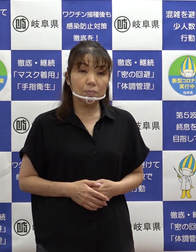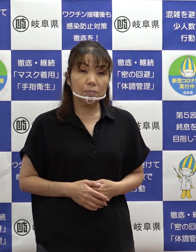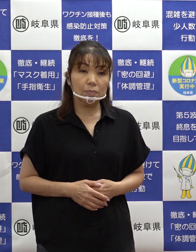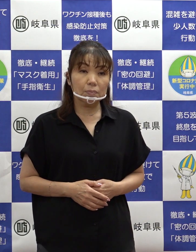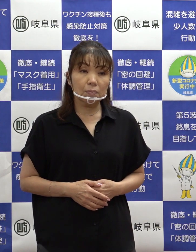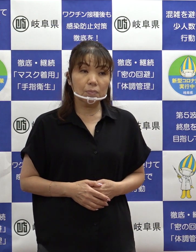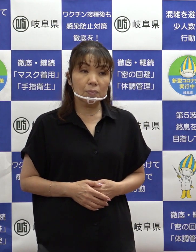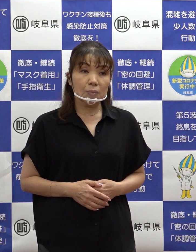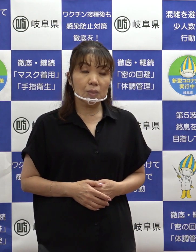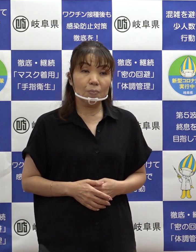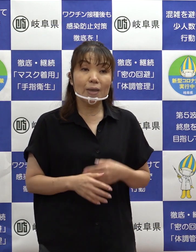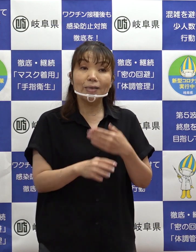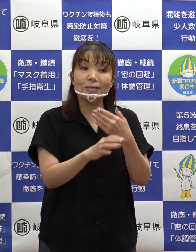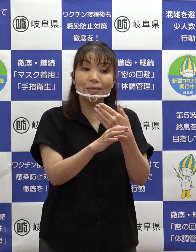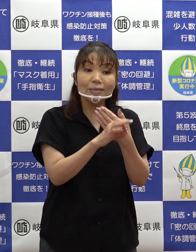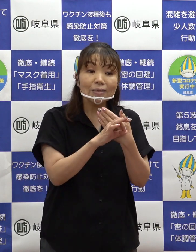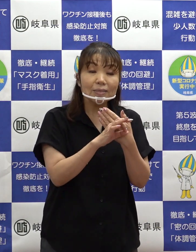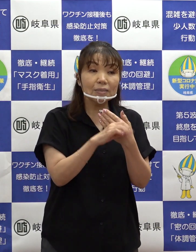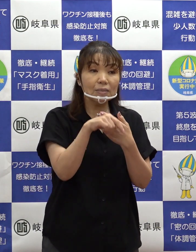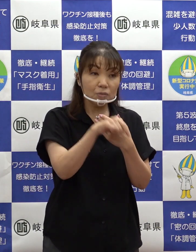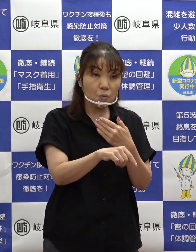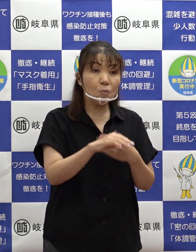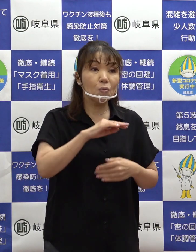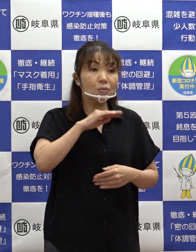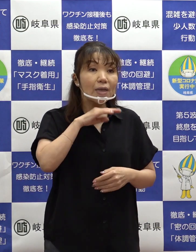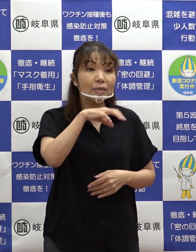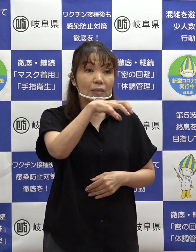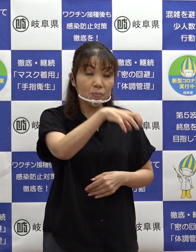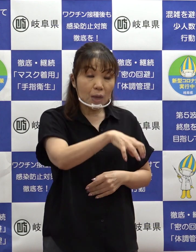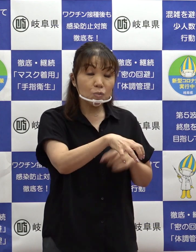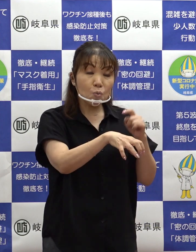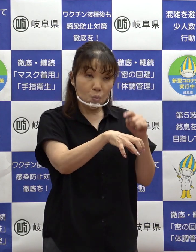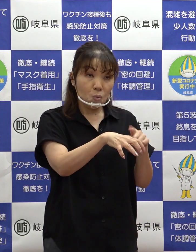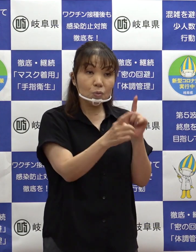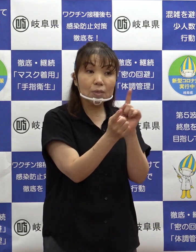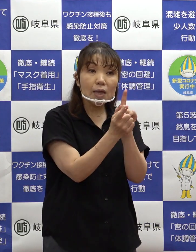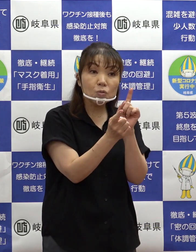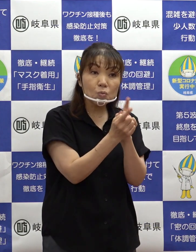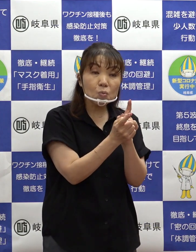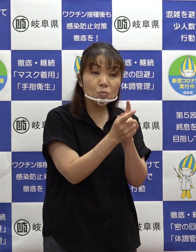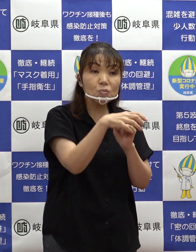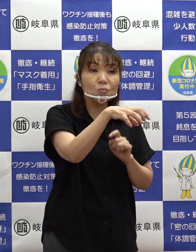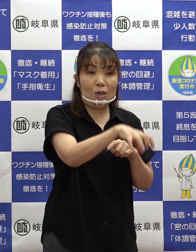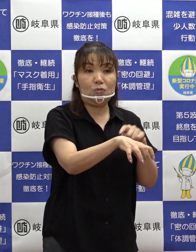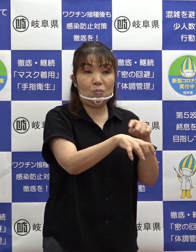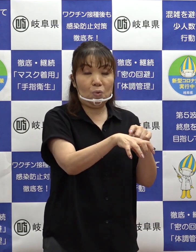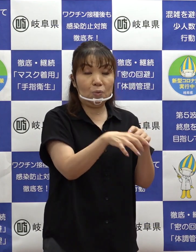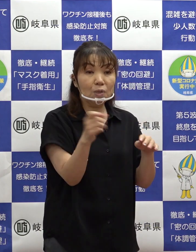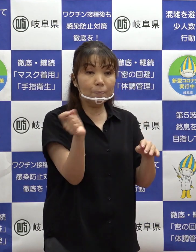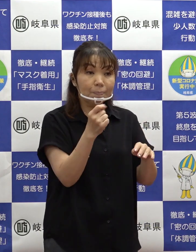一時的な、まあ、待機場所といいますかね、一時的に対処するという類